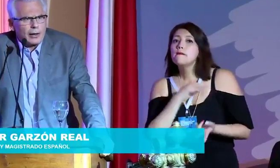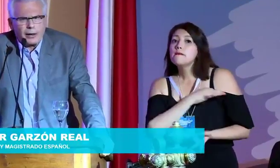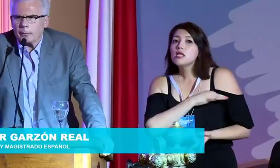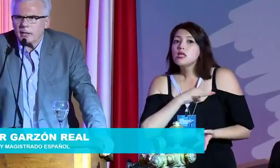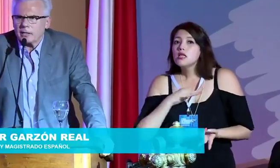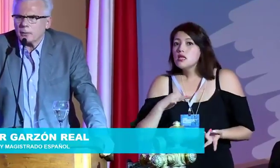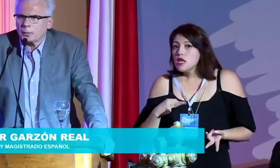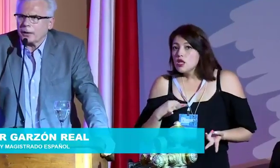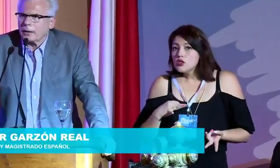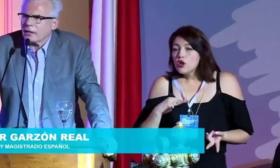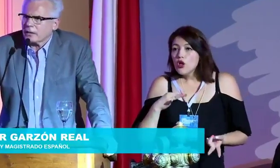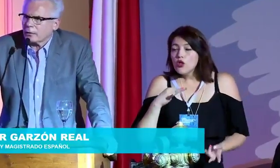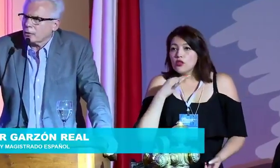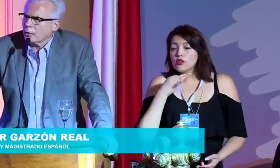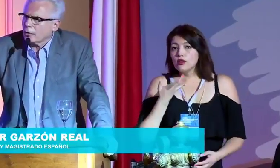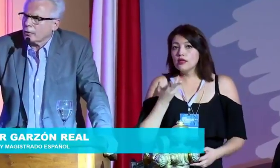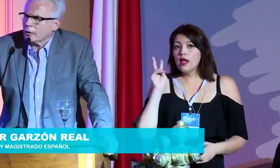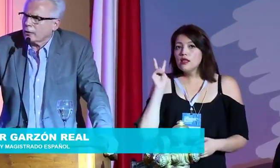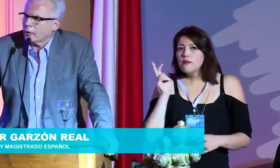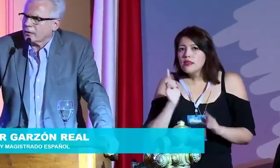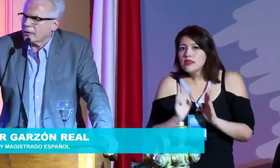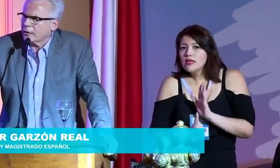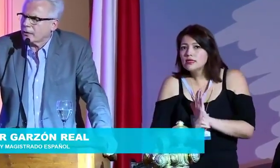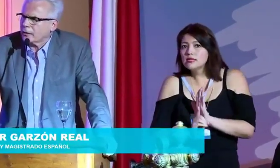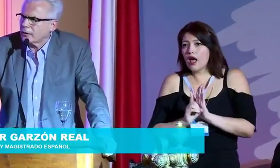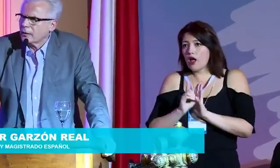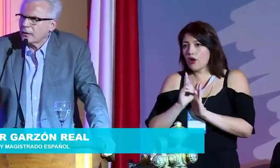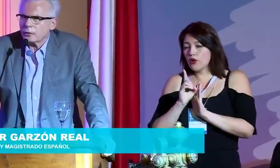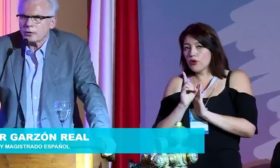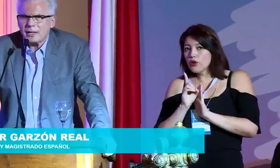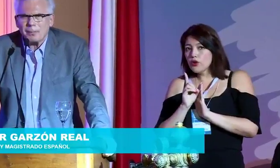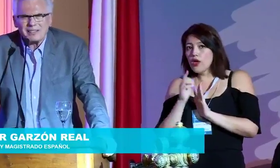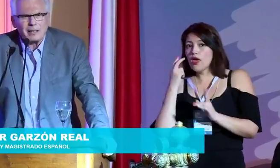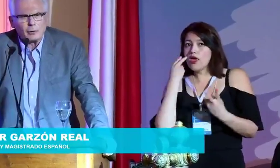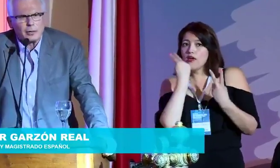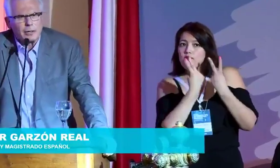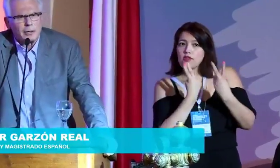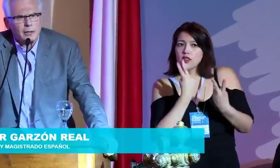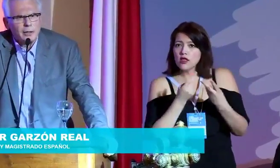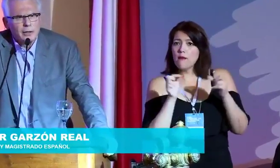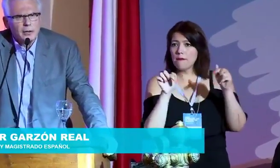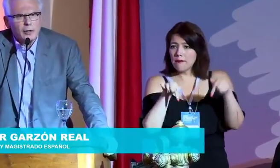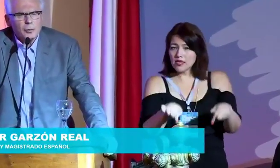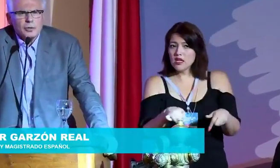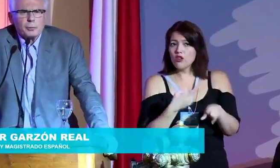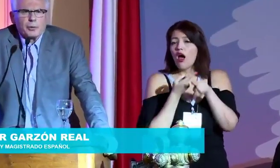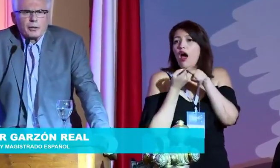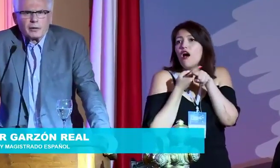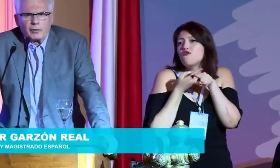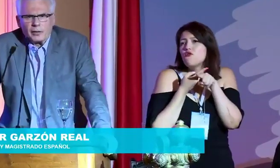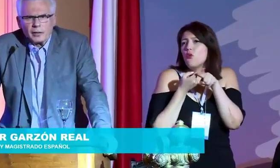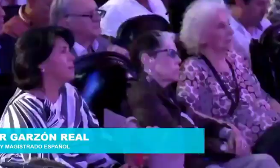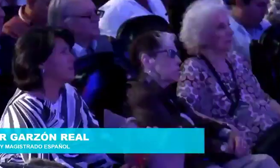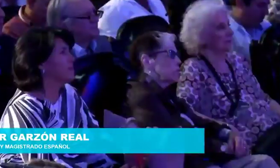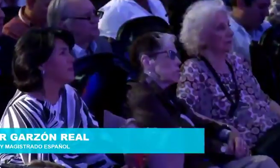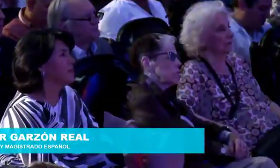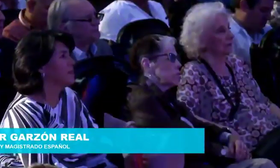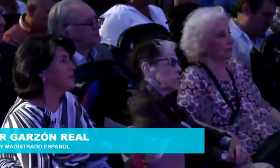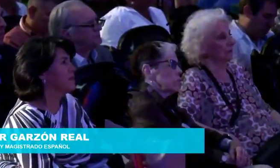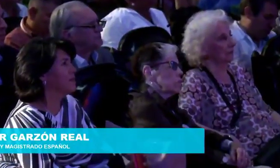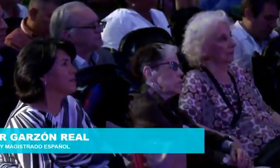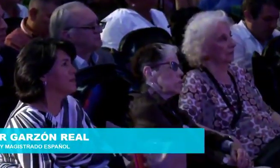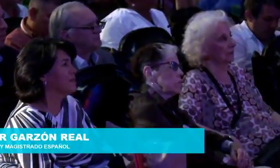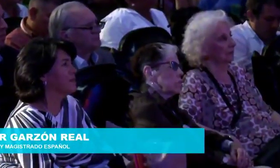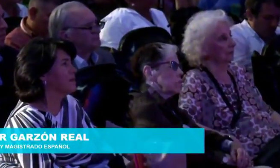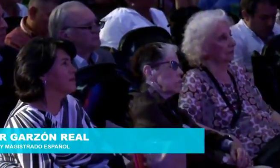agua gravísimos para el desarrollo de los adolescentes. Eso está pasando aquí. ¿Cómo se puede decir